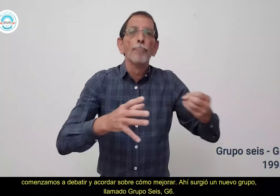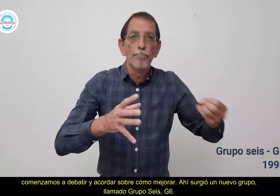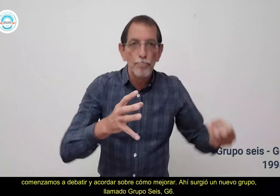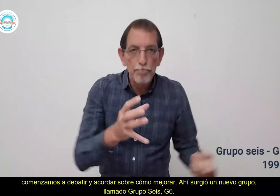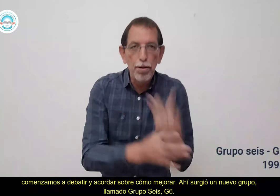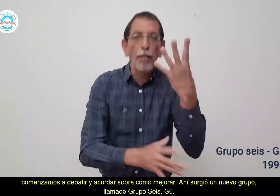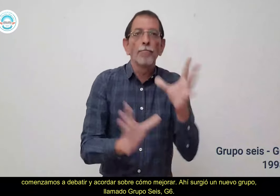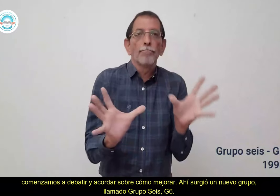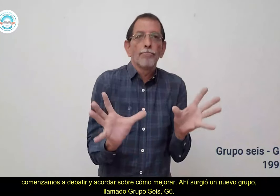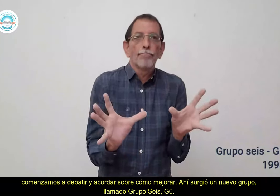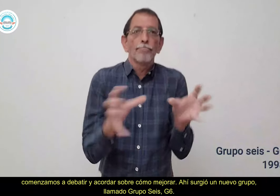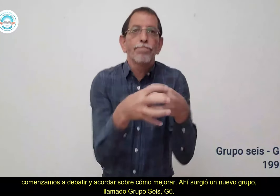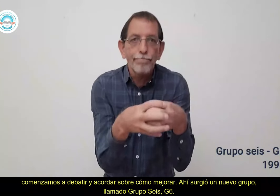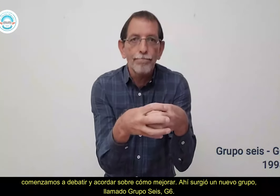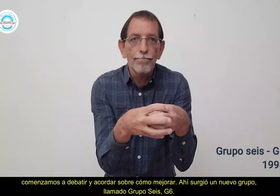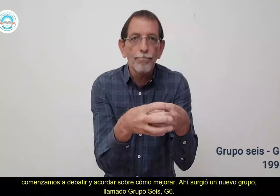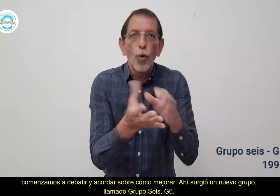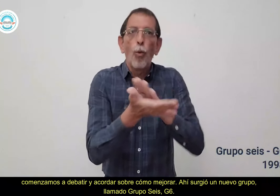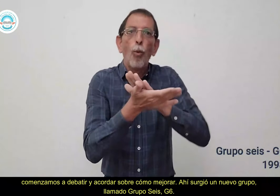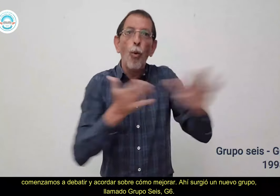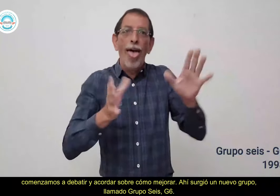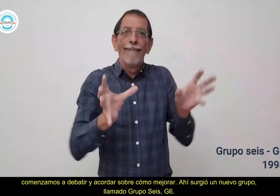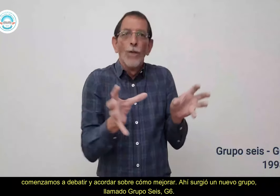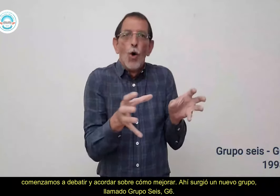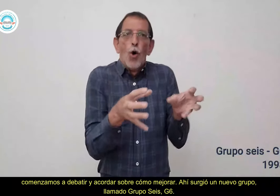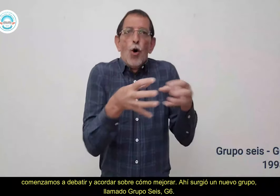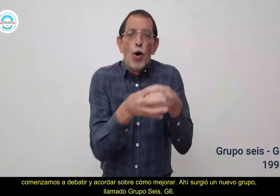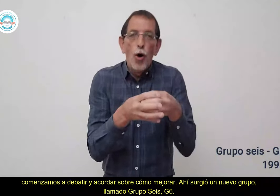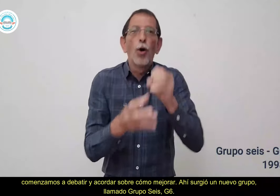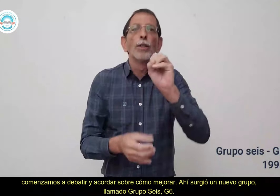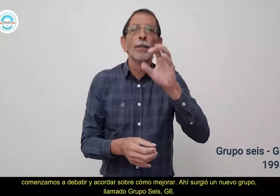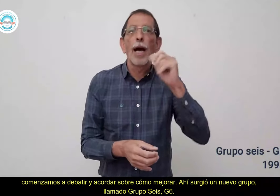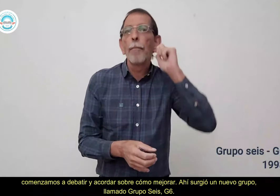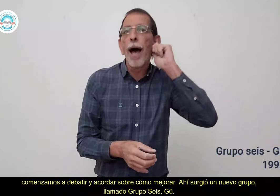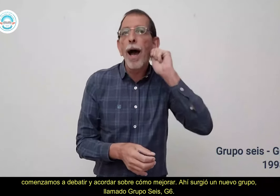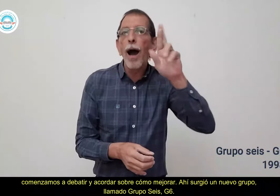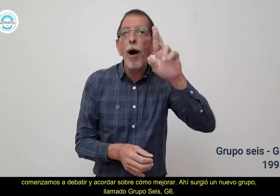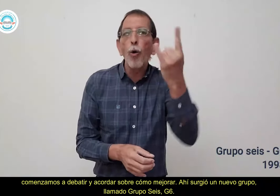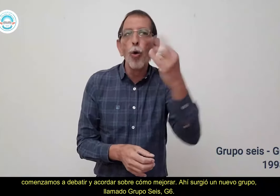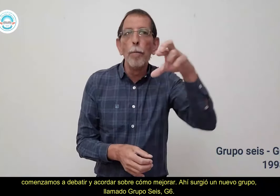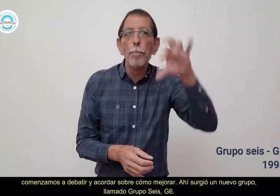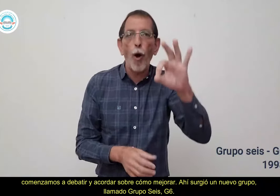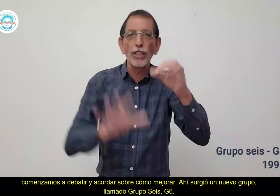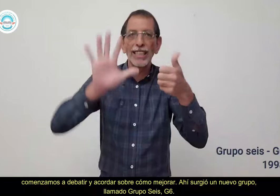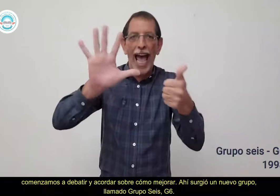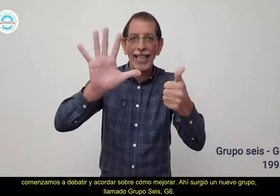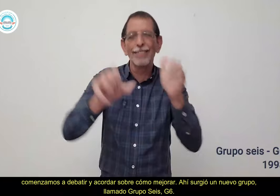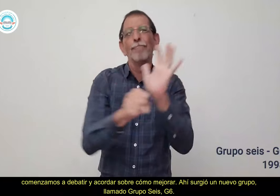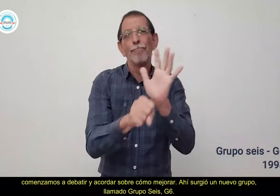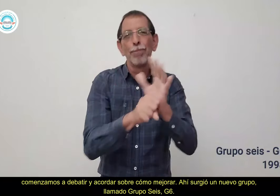Ahí surgió un nuevo grupo, llamado Grupo 6,